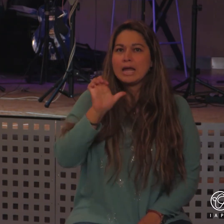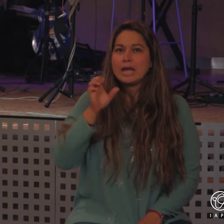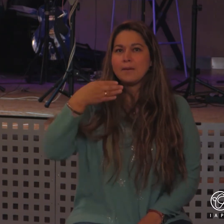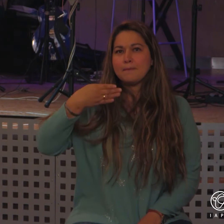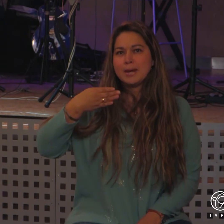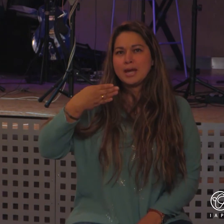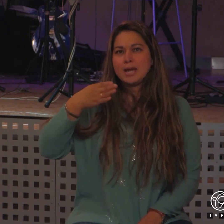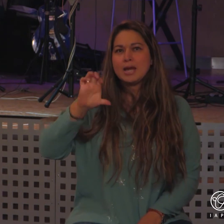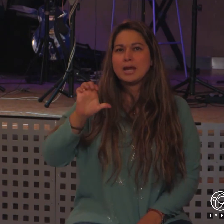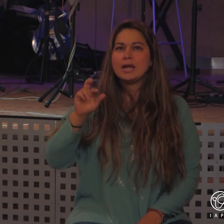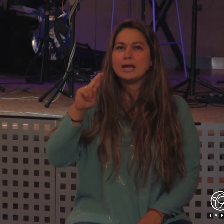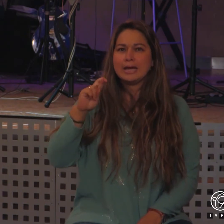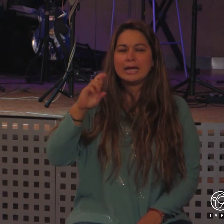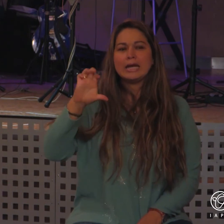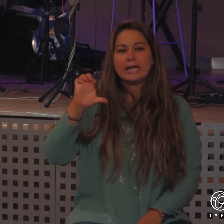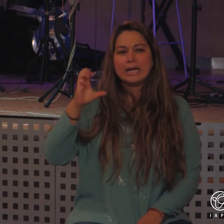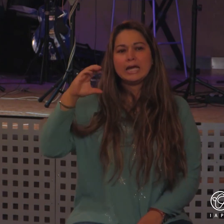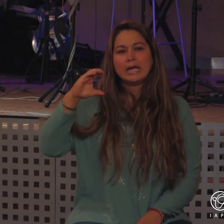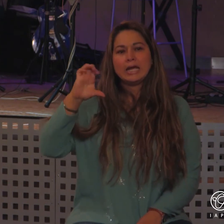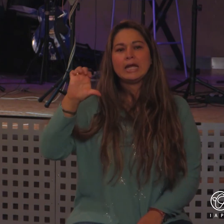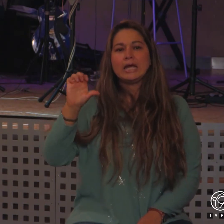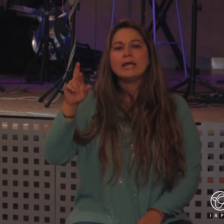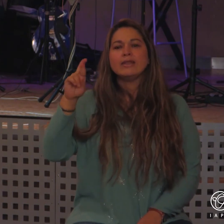¿Qué quiere decir?